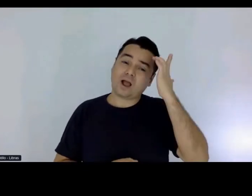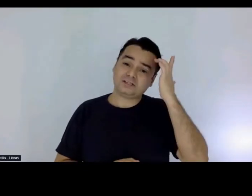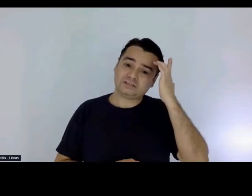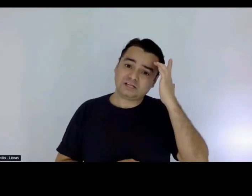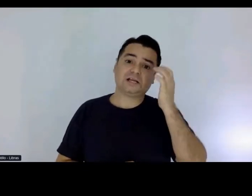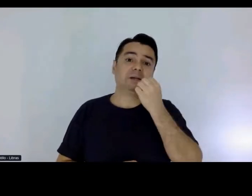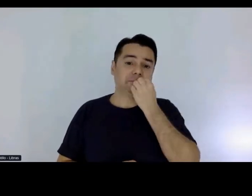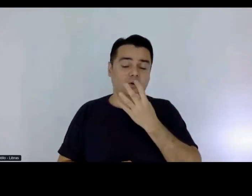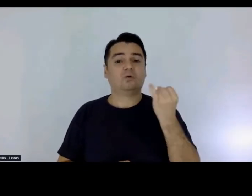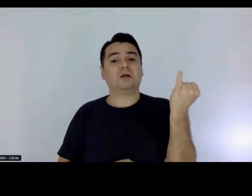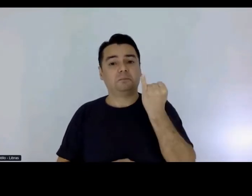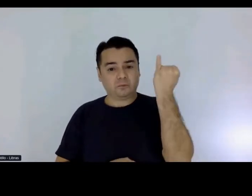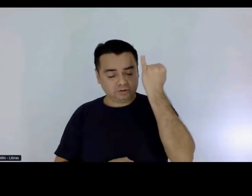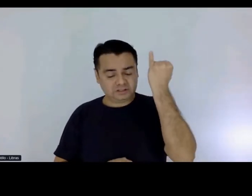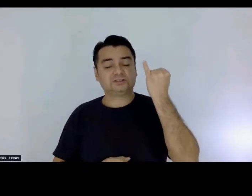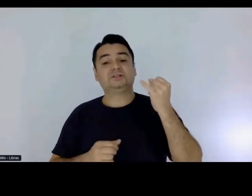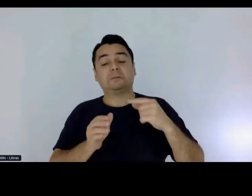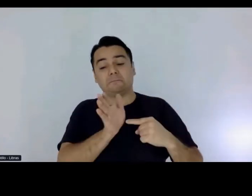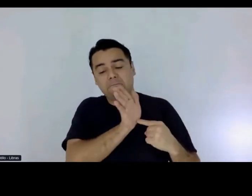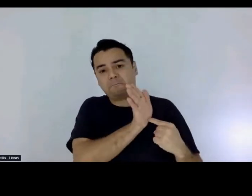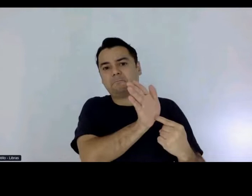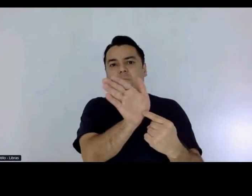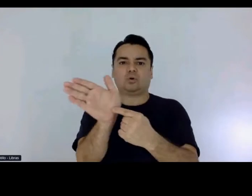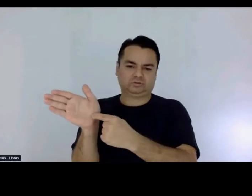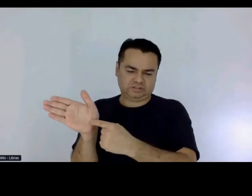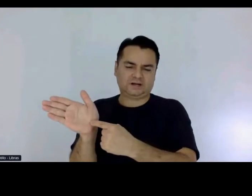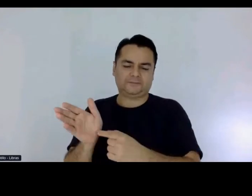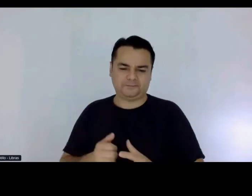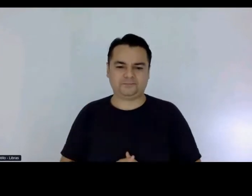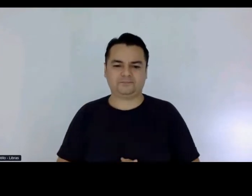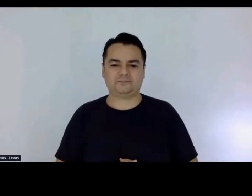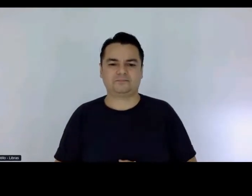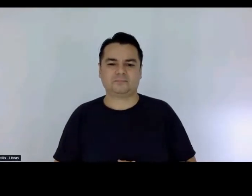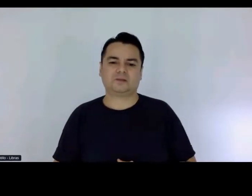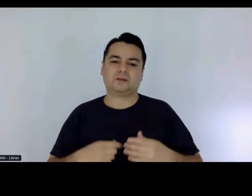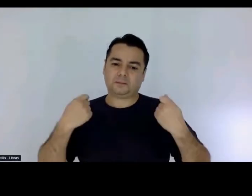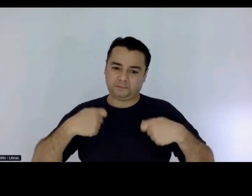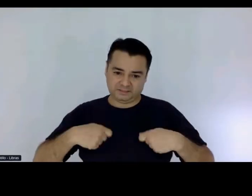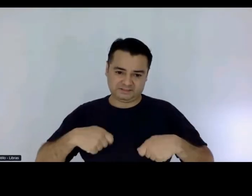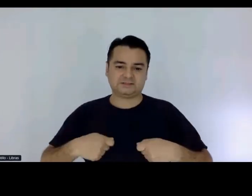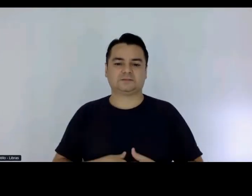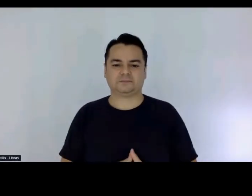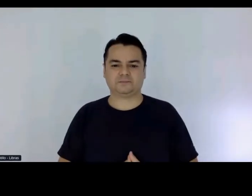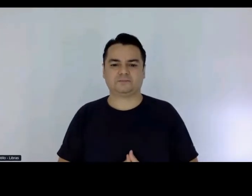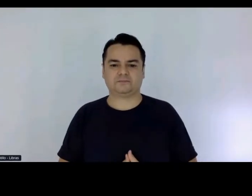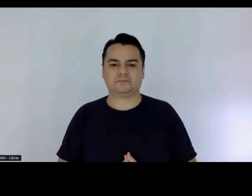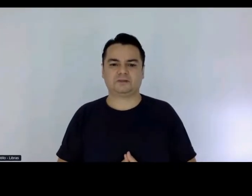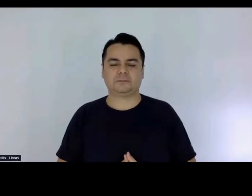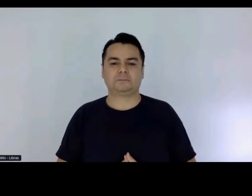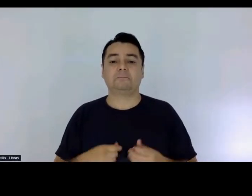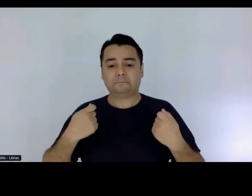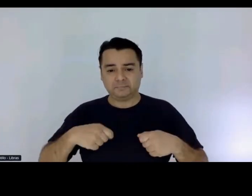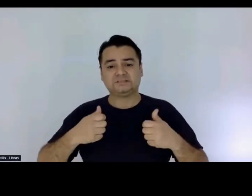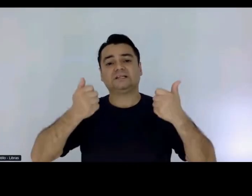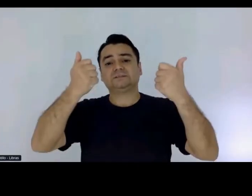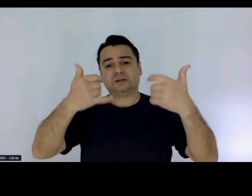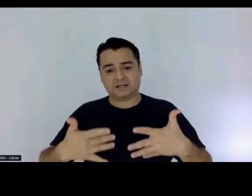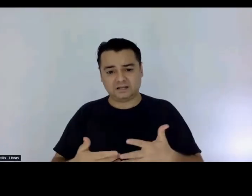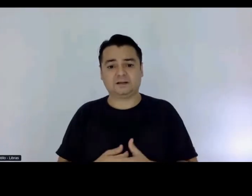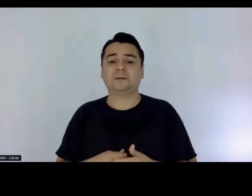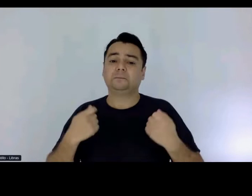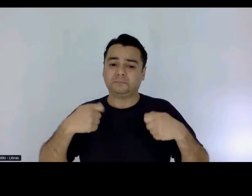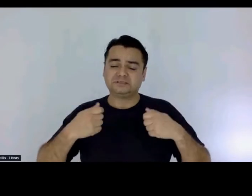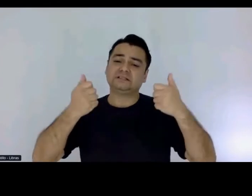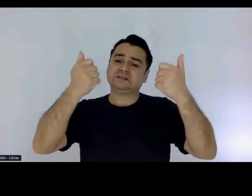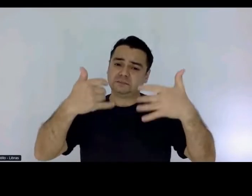muito necessário para escancarar um lado que precisamente, assim, que precisa ser dito